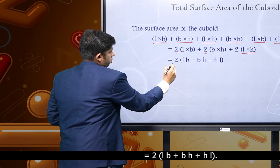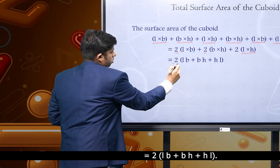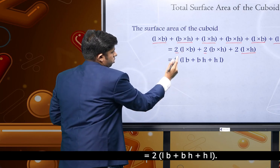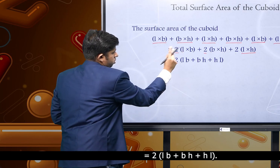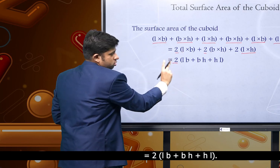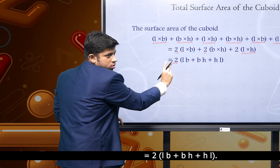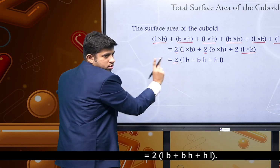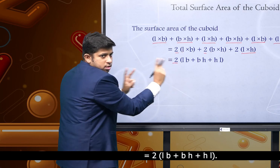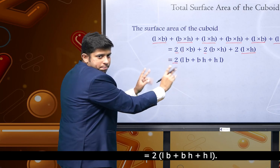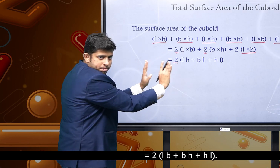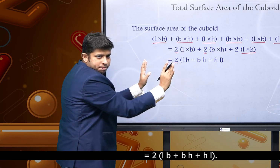अधिक HL.